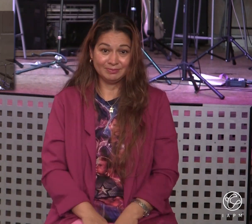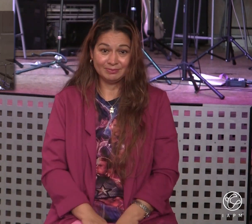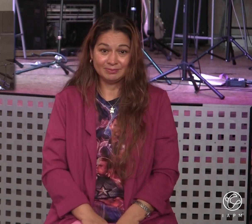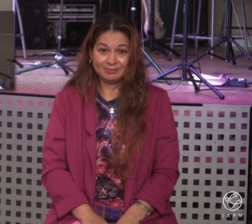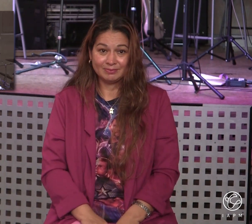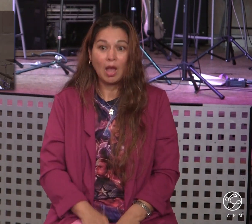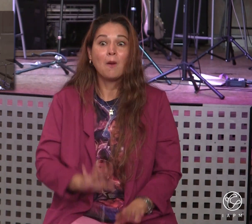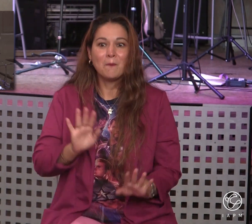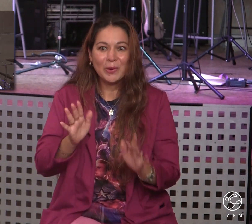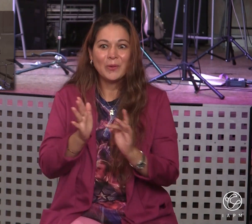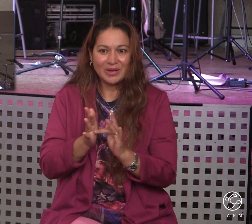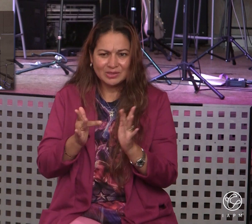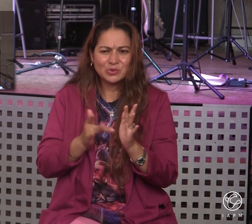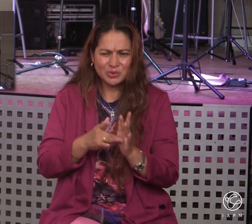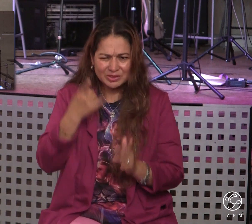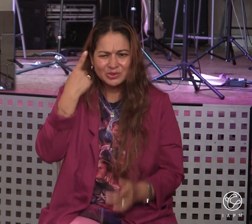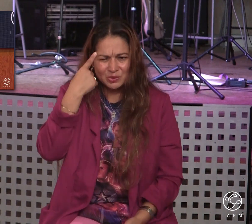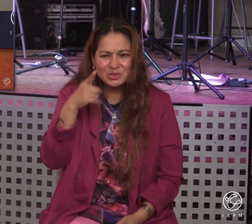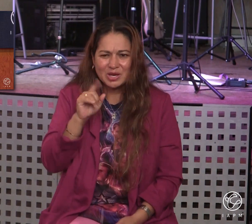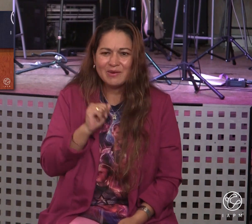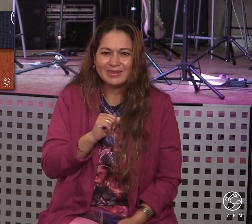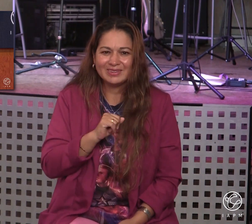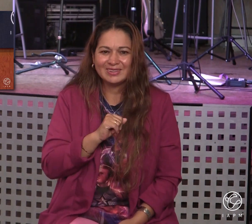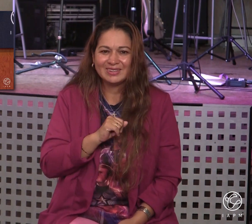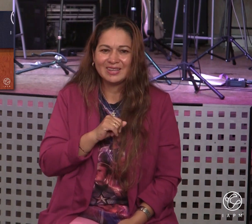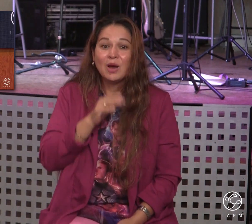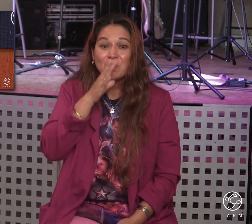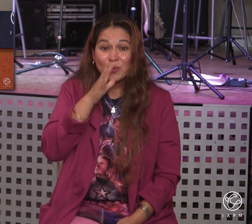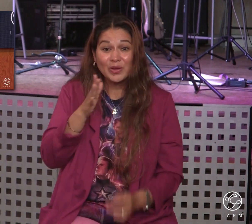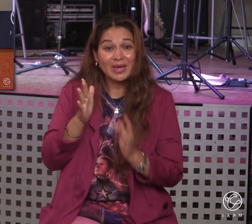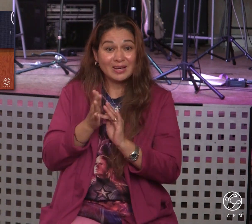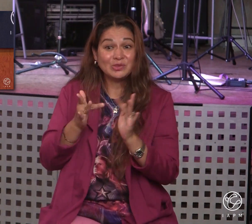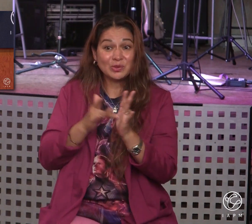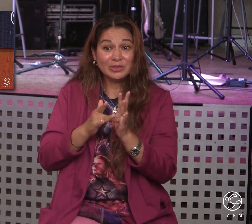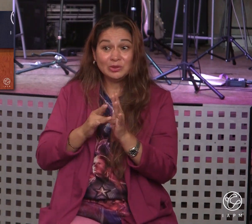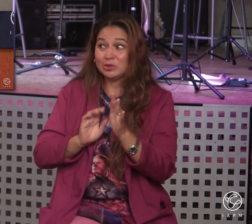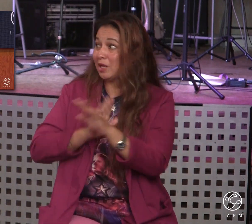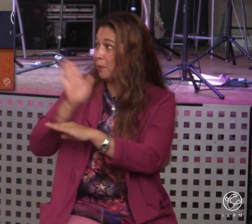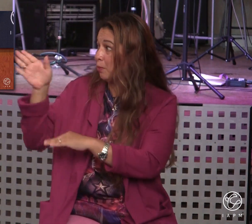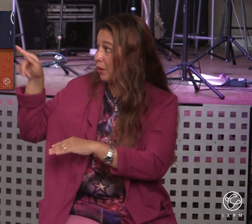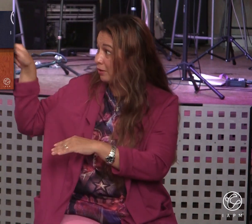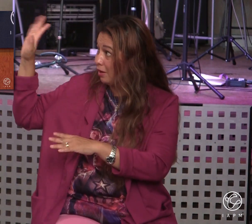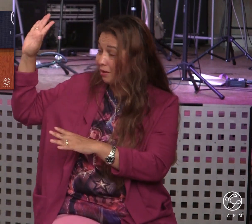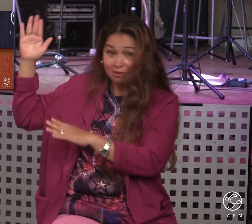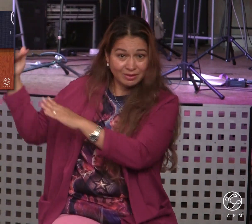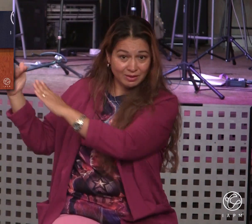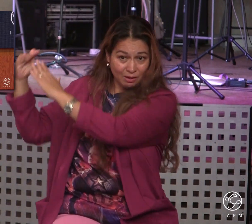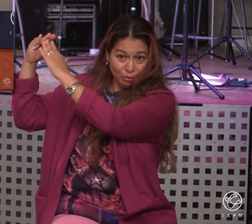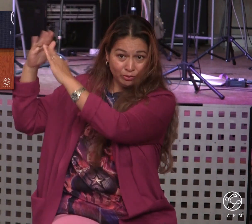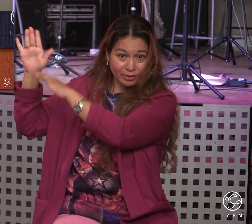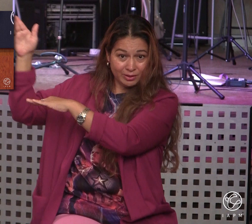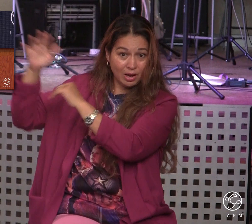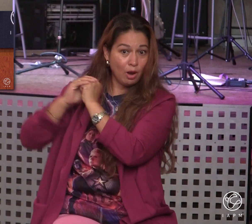mar caminando si ellos ya tienen que haber llegado a la otra orilla hace un montón de tiempo?